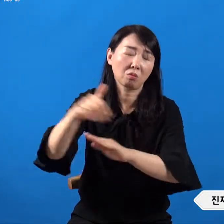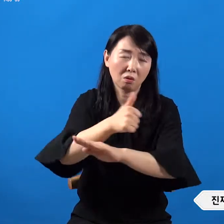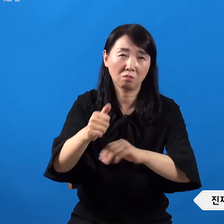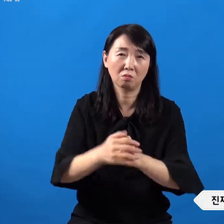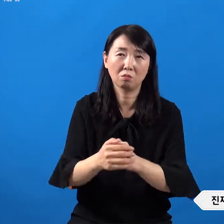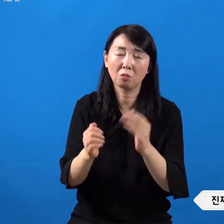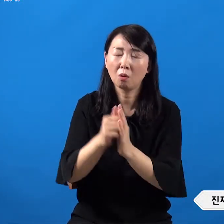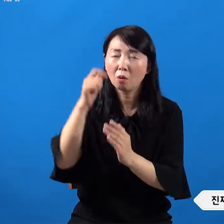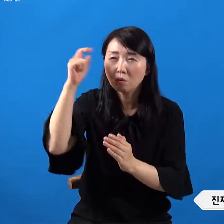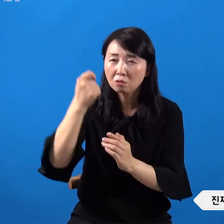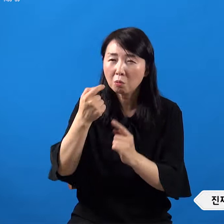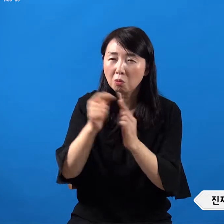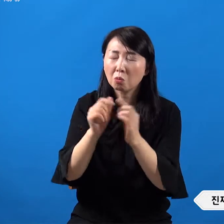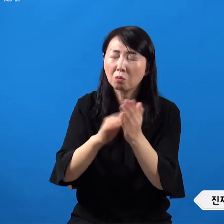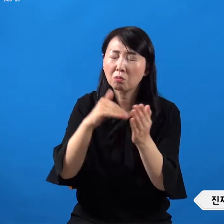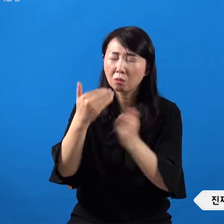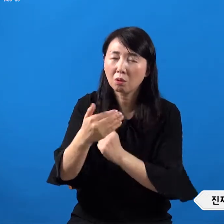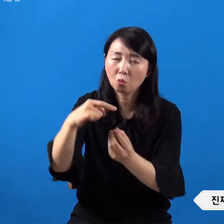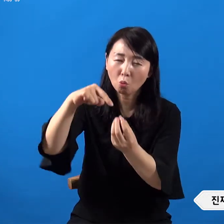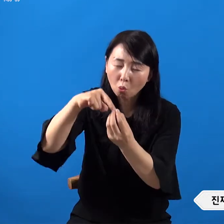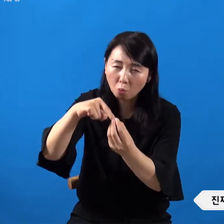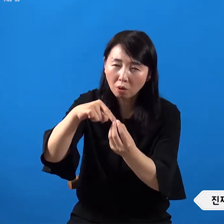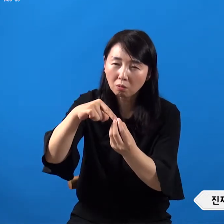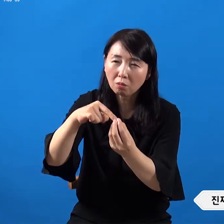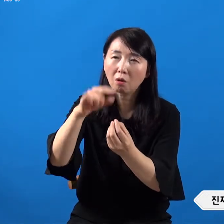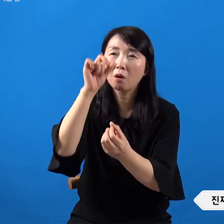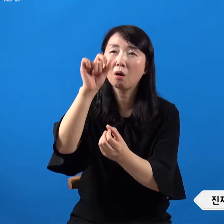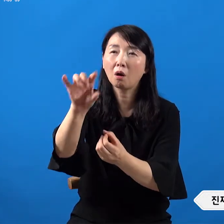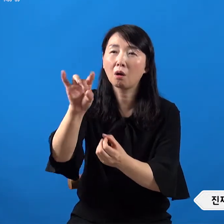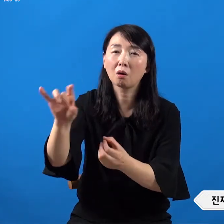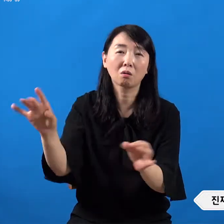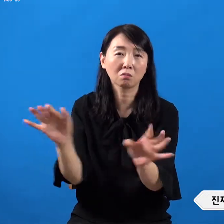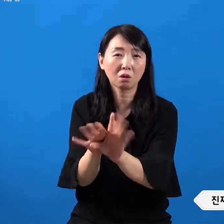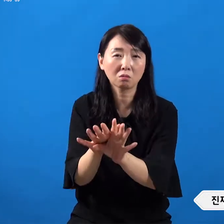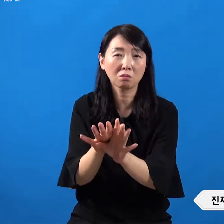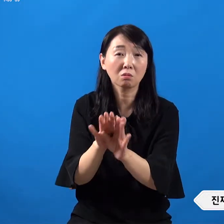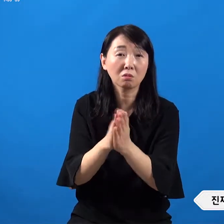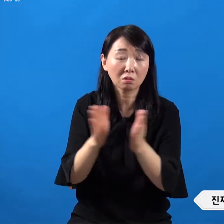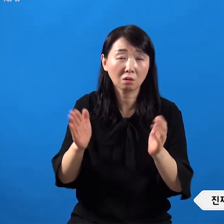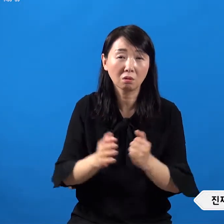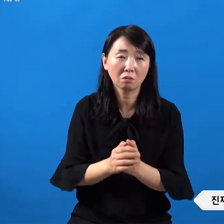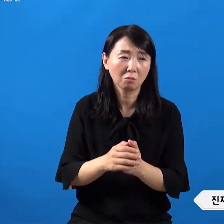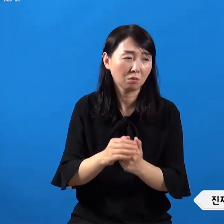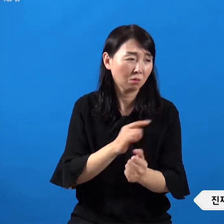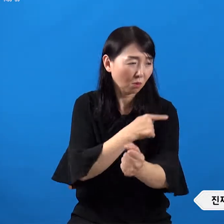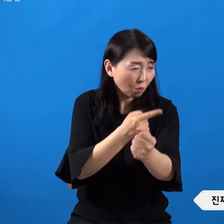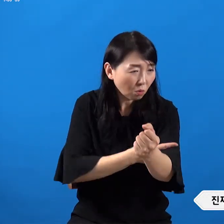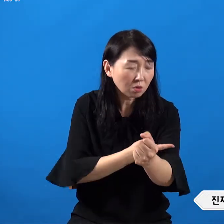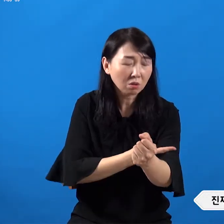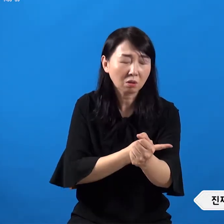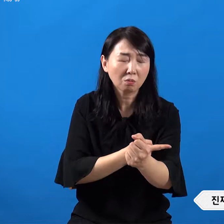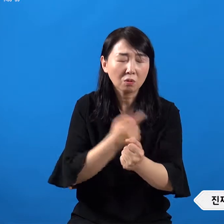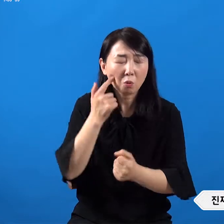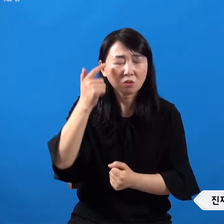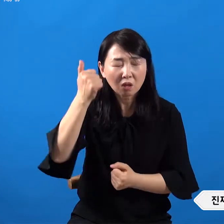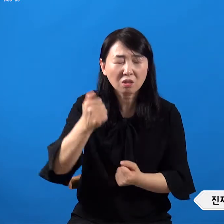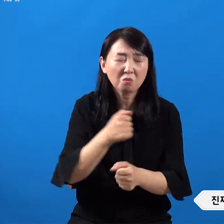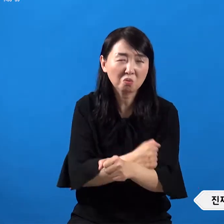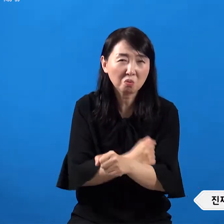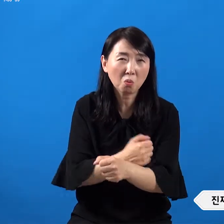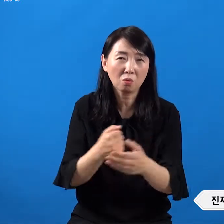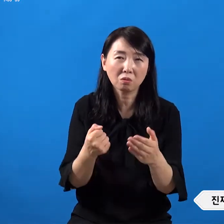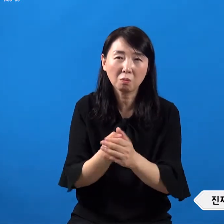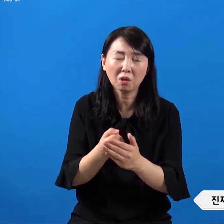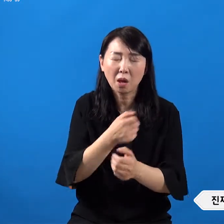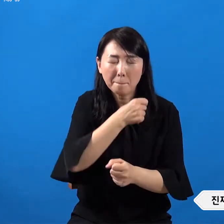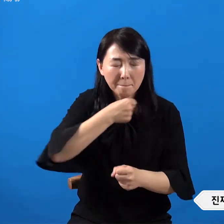지나고 나면 호박 하나씩이 없어지기 시작하는 겁니다. 이 권사님은 아들 목사님 수고하는데 맛있는